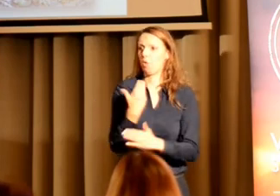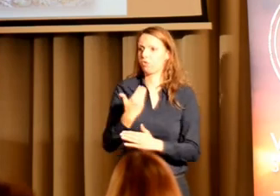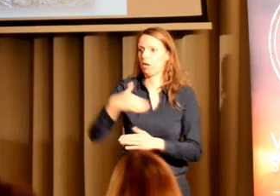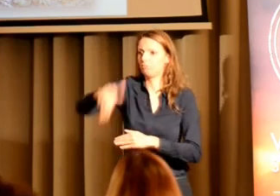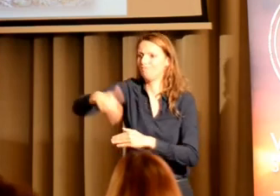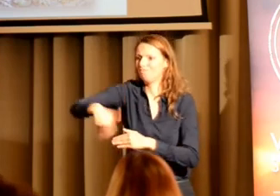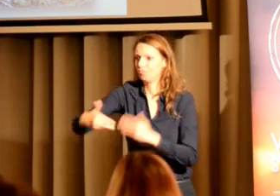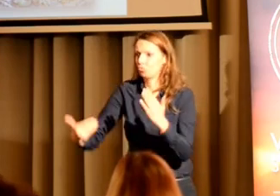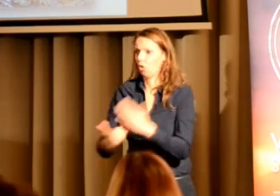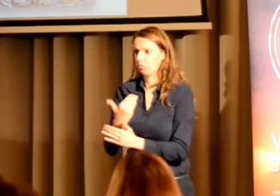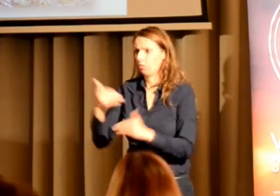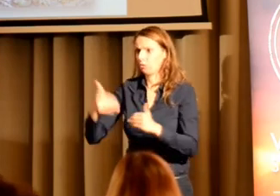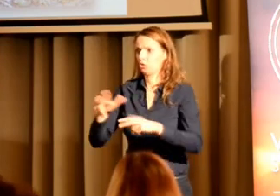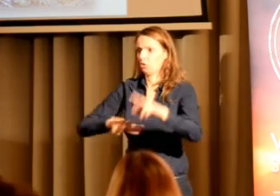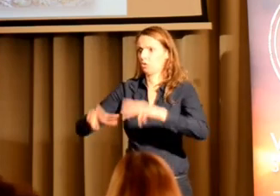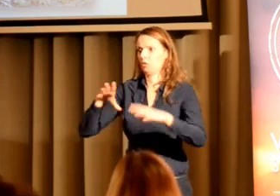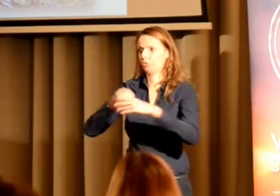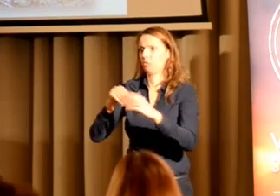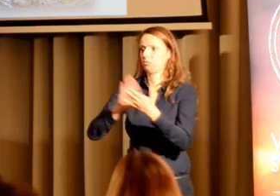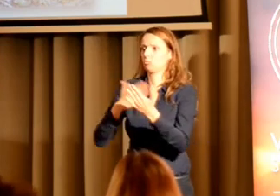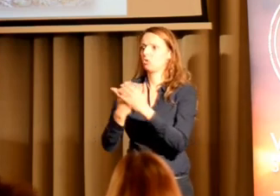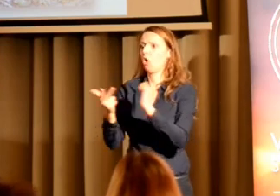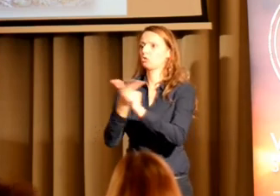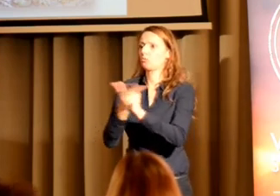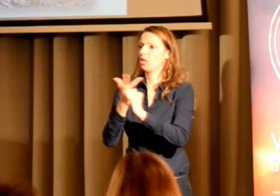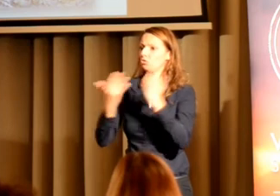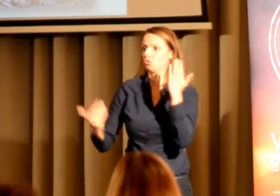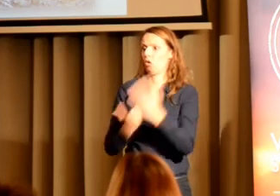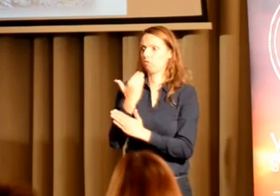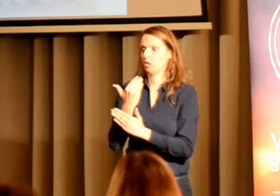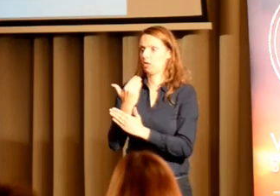której samica będzie miała młode, to jest zagadka każdego roku.